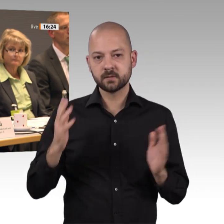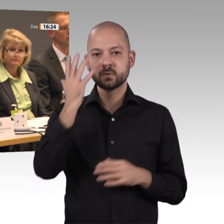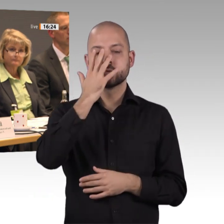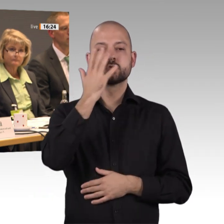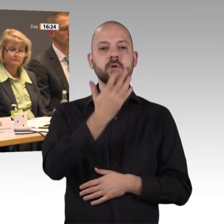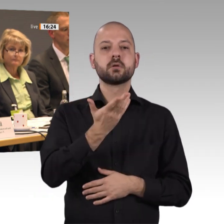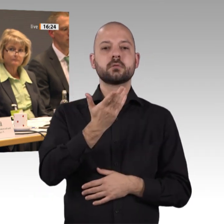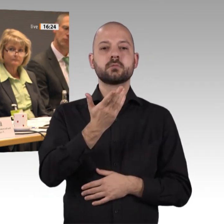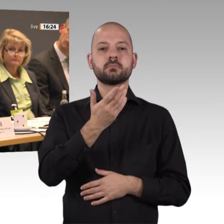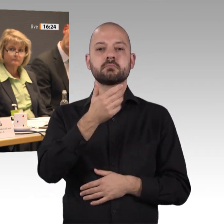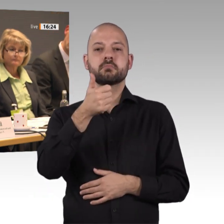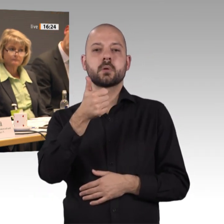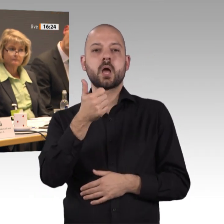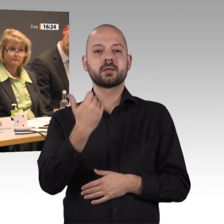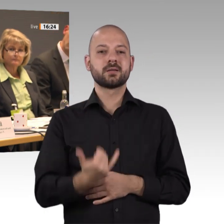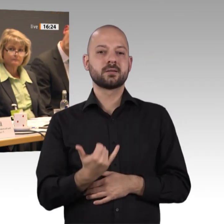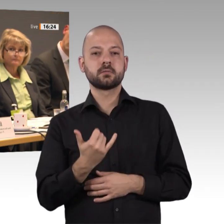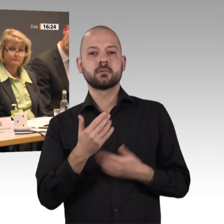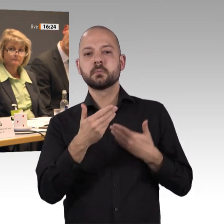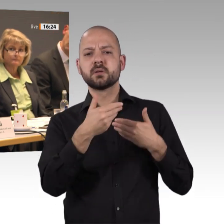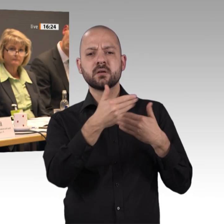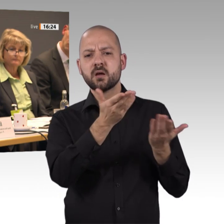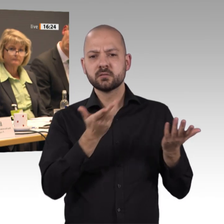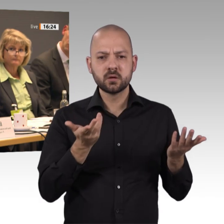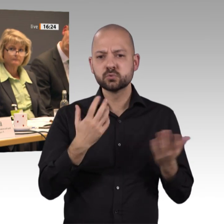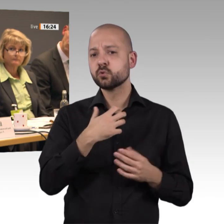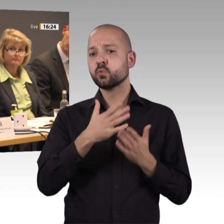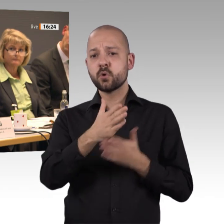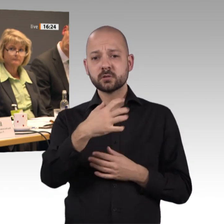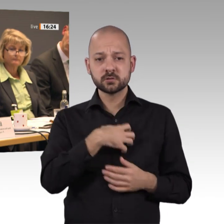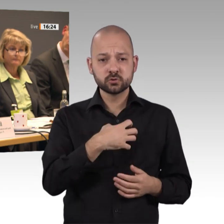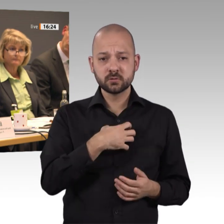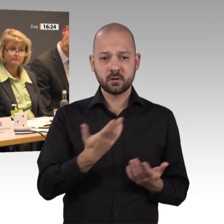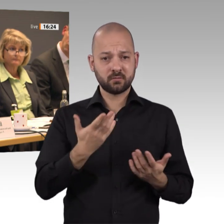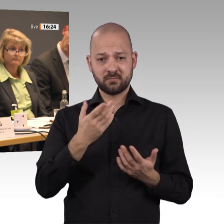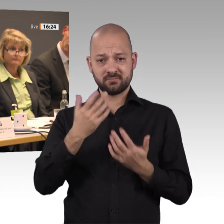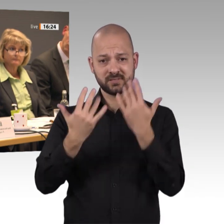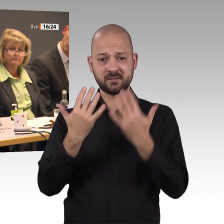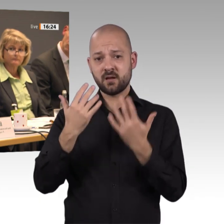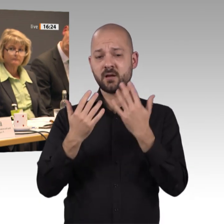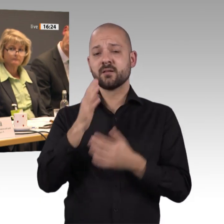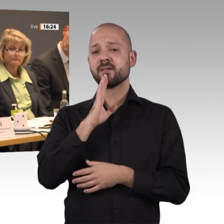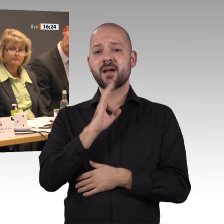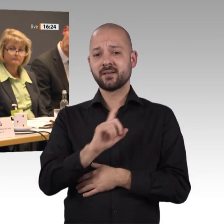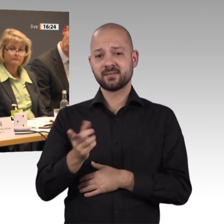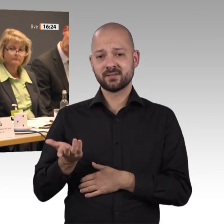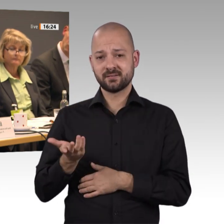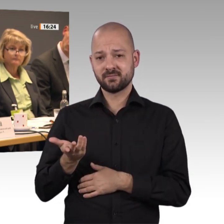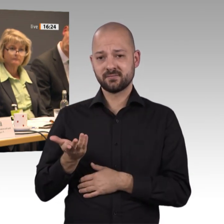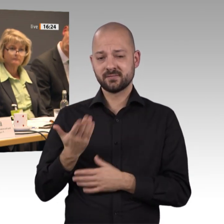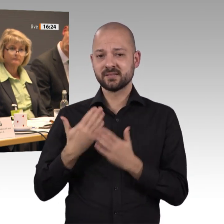Ein weiterer Vorschlag ist, dass man den Elterngeldbezugszeitraum verlängert. Also bei einer